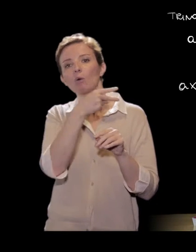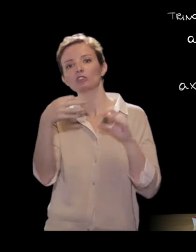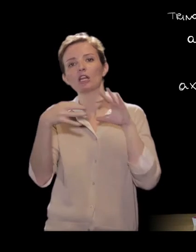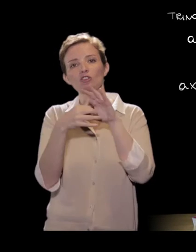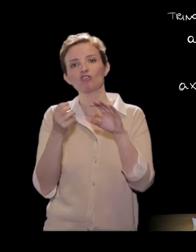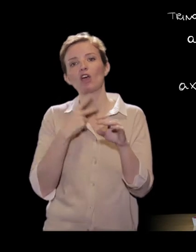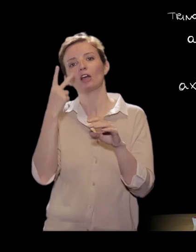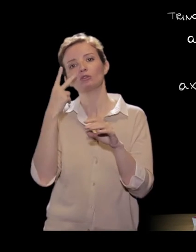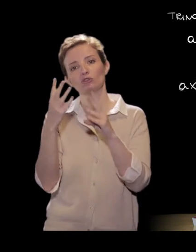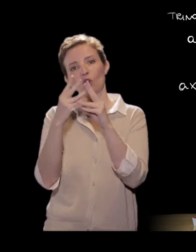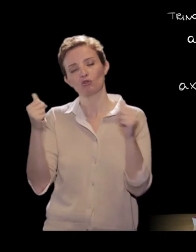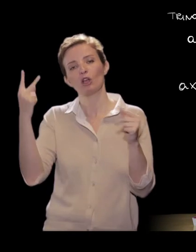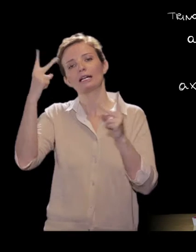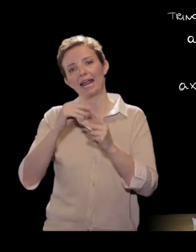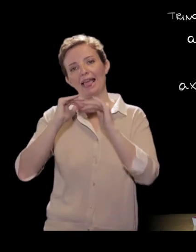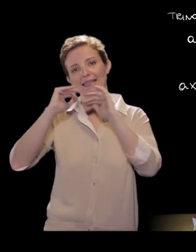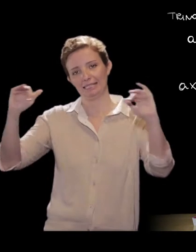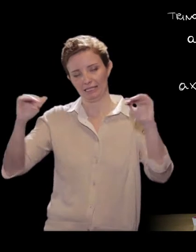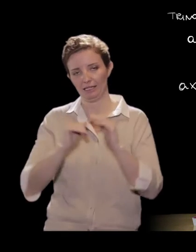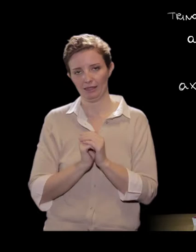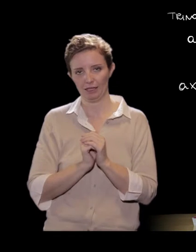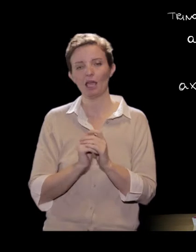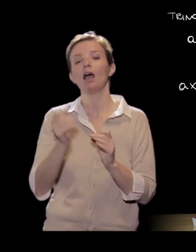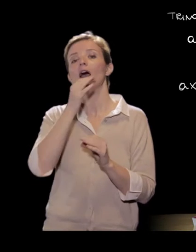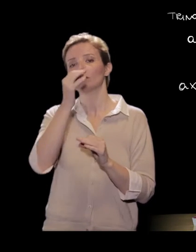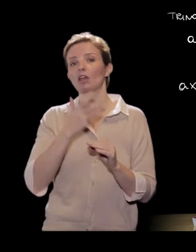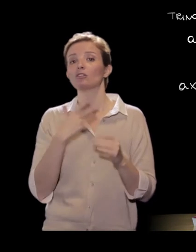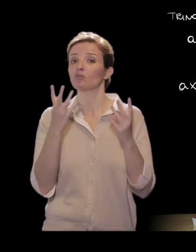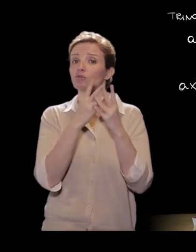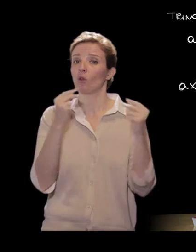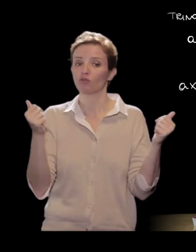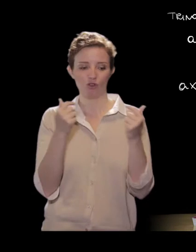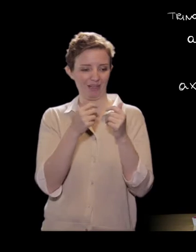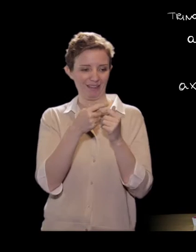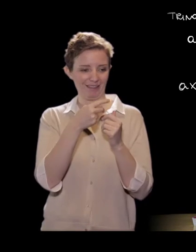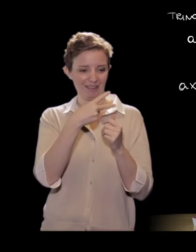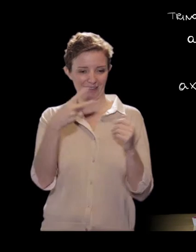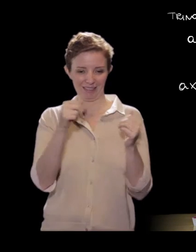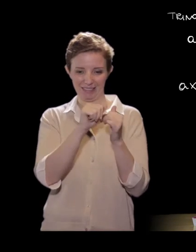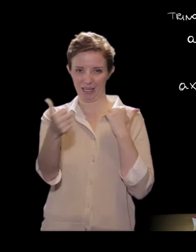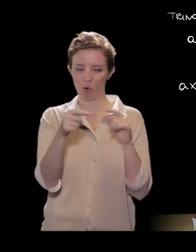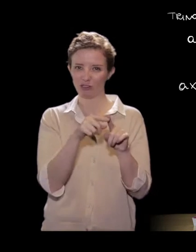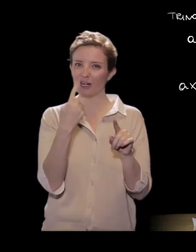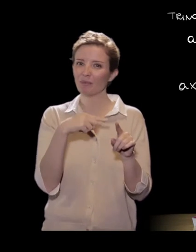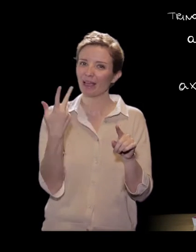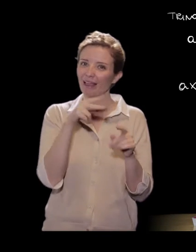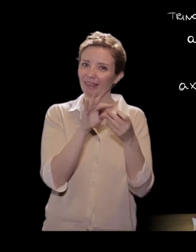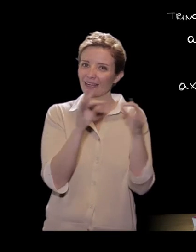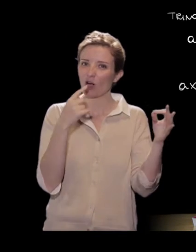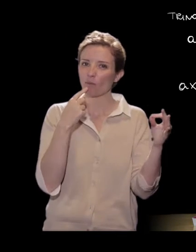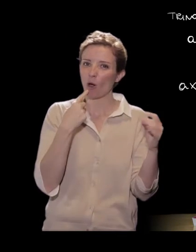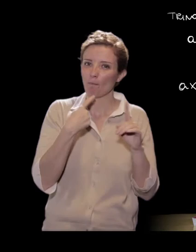distinte e quindi avremo che la soluzione della disequazione che ci chiede Quand'è che il trinomio Evidentemente è